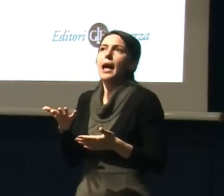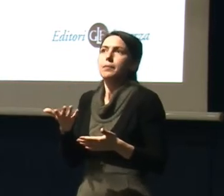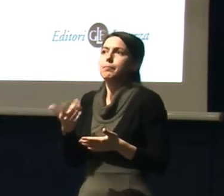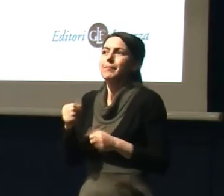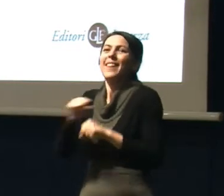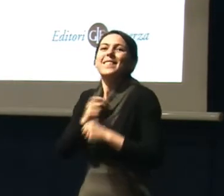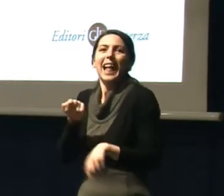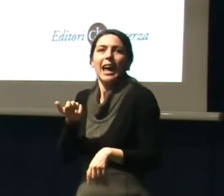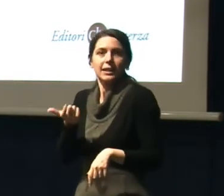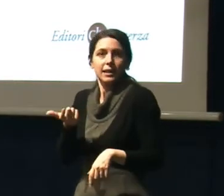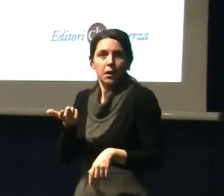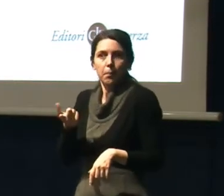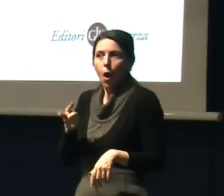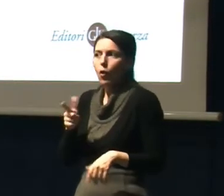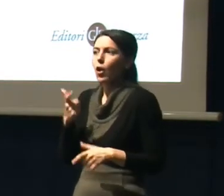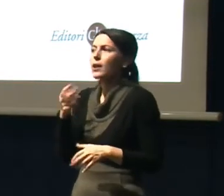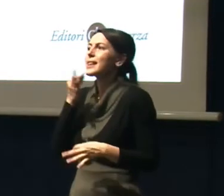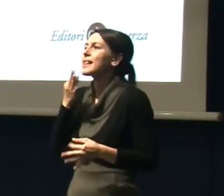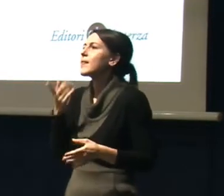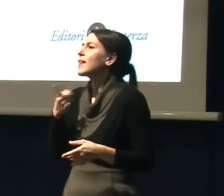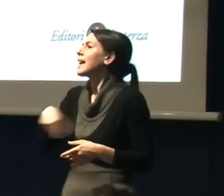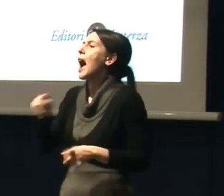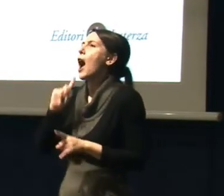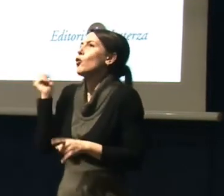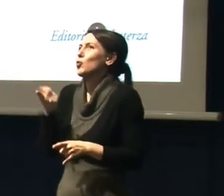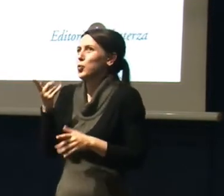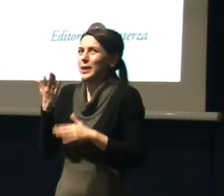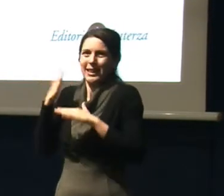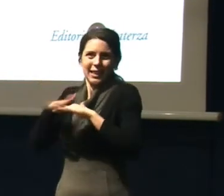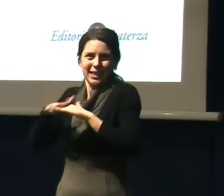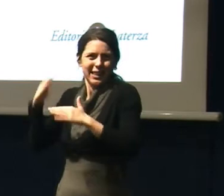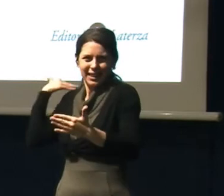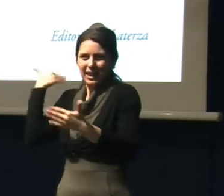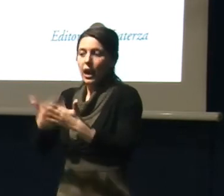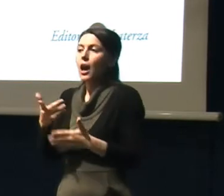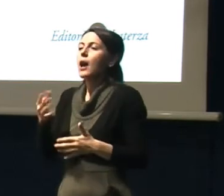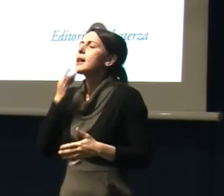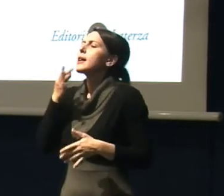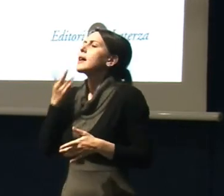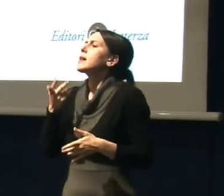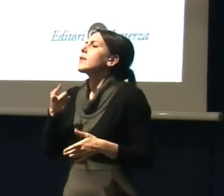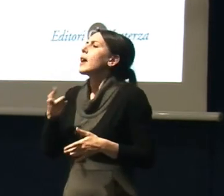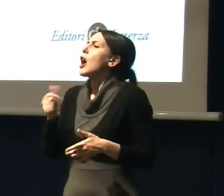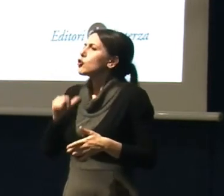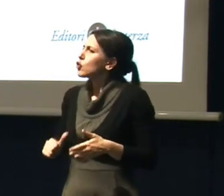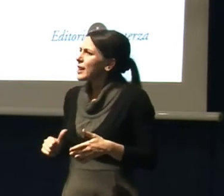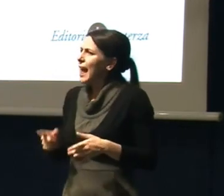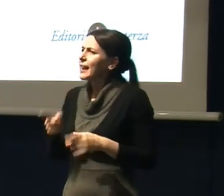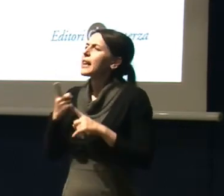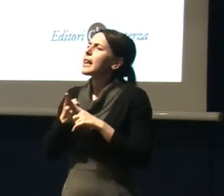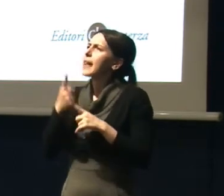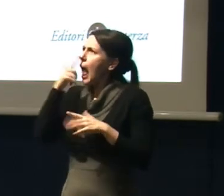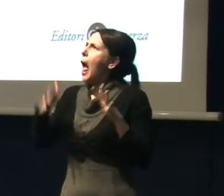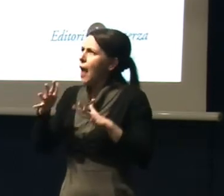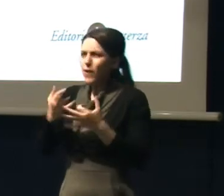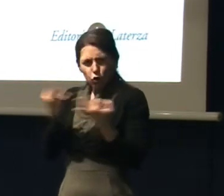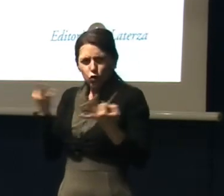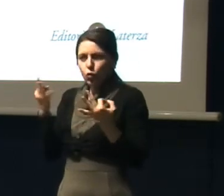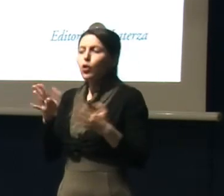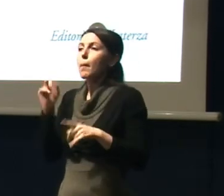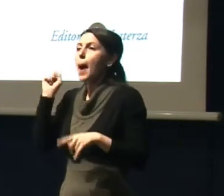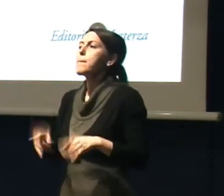fino in fondo dei giornali ed è giusto così un sano scetticismo i cittadini devono a mantenerlo mantenetelo su internet per tutto